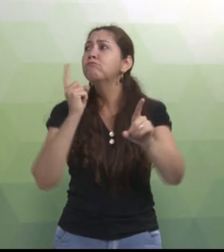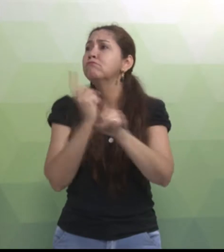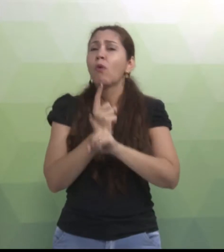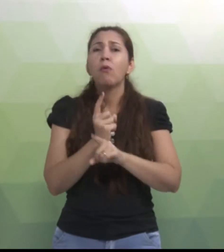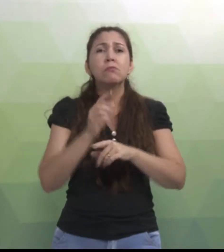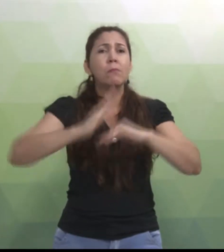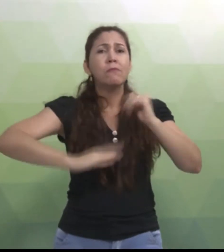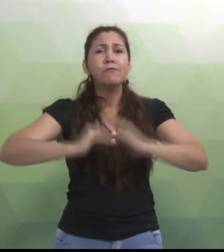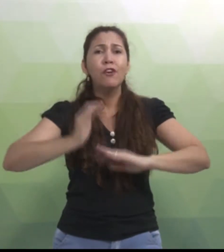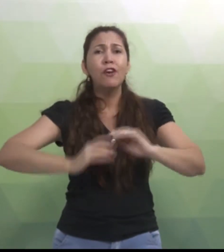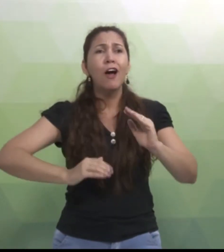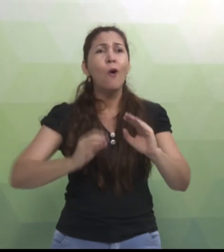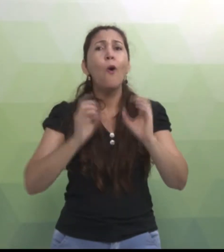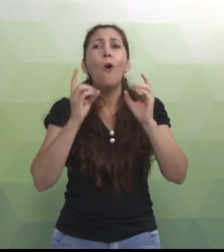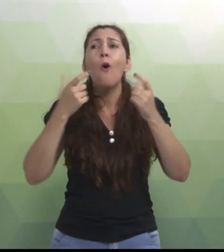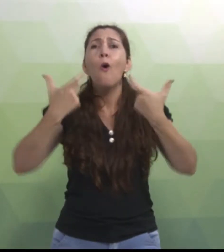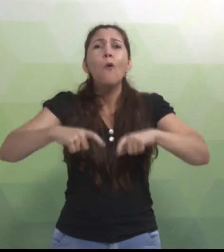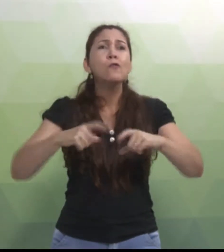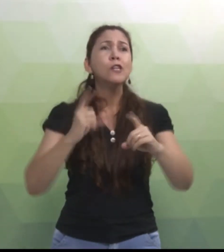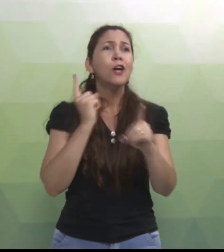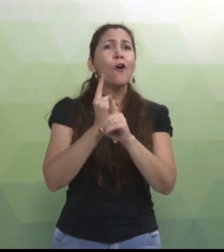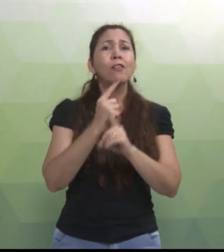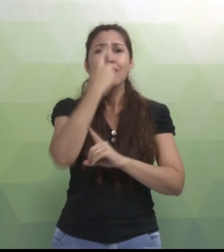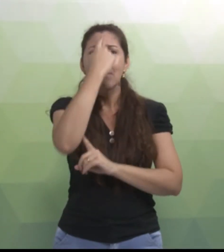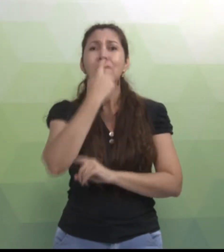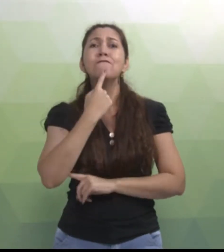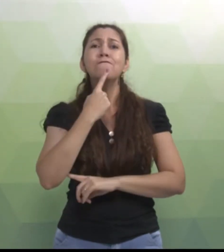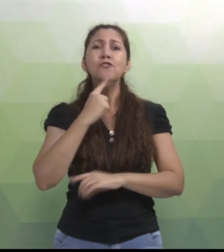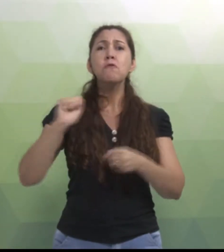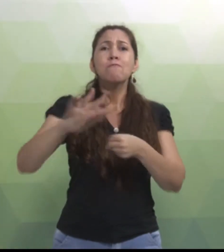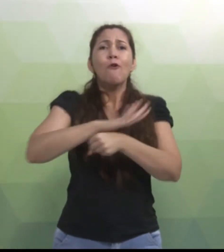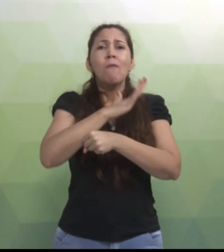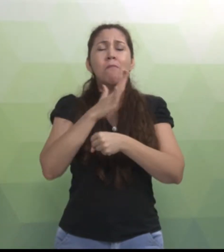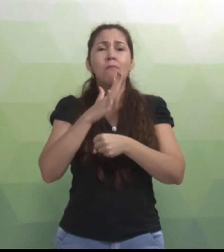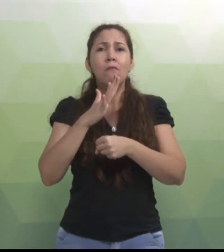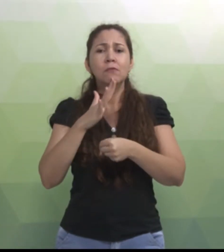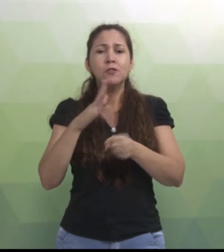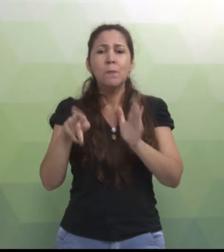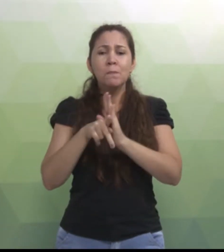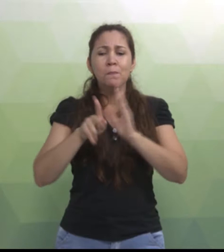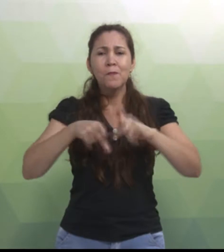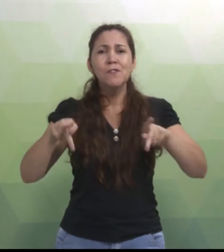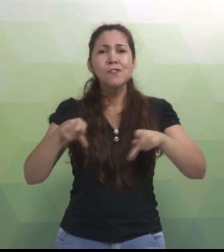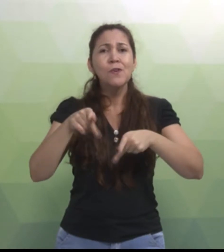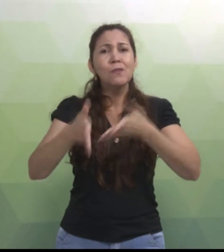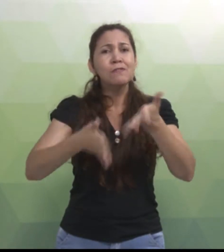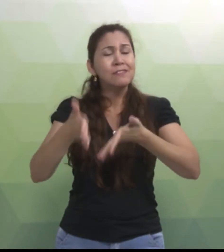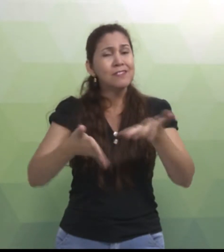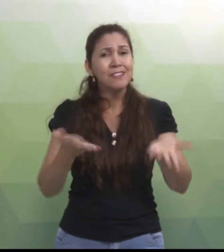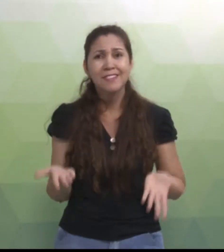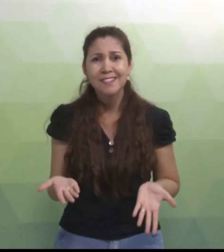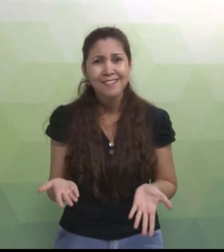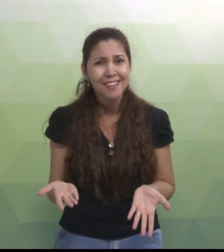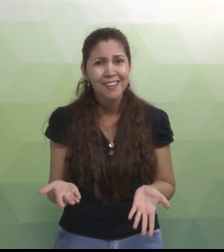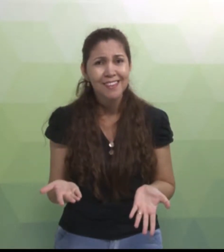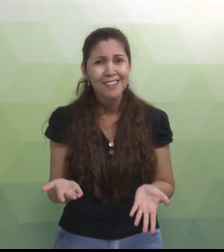onde tem pessoas com perfis já prontos para o ensino da Libras, Então, não tem ainda. No momento não